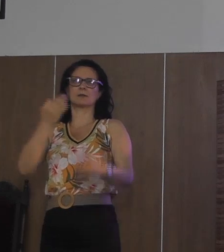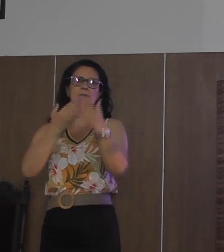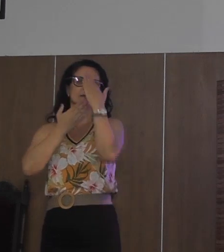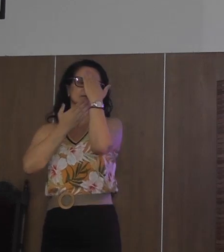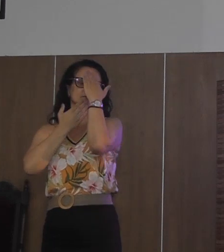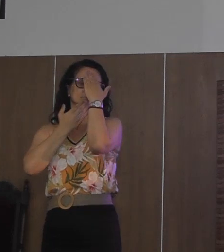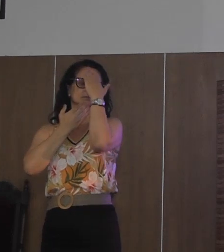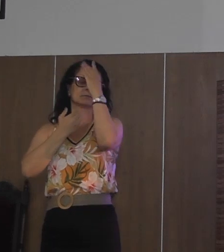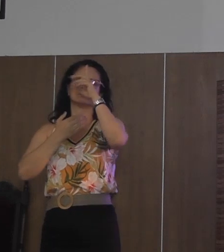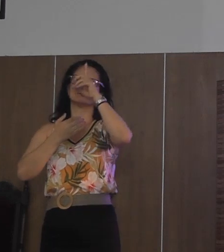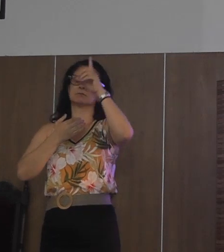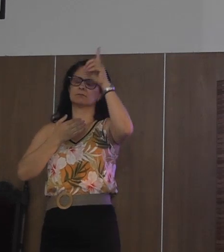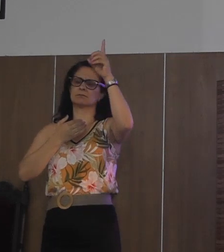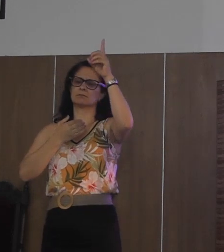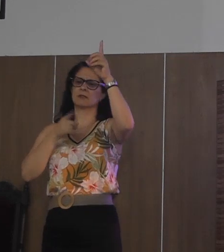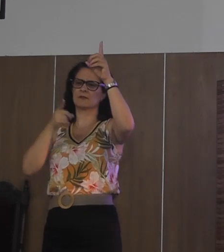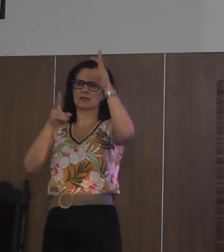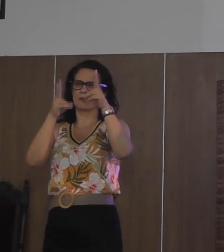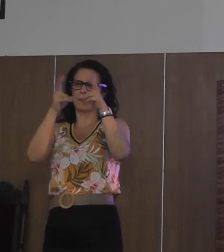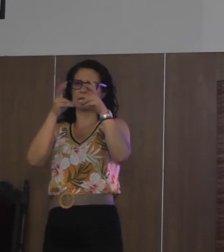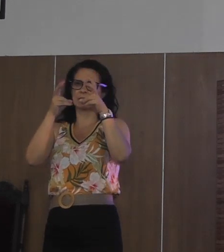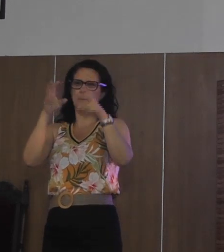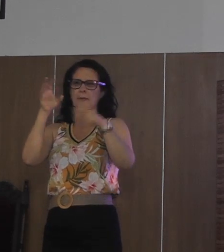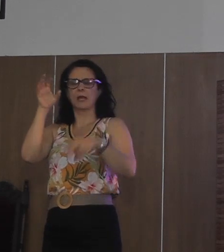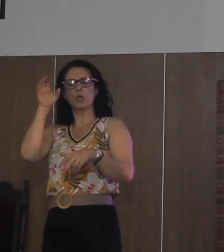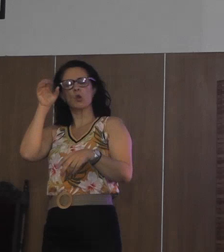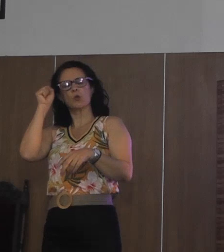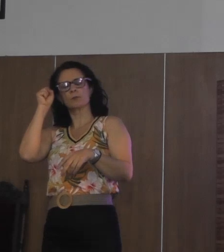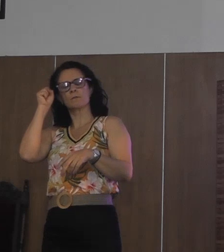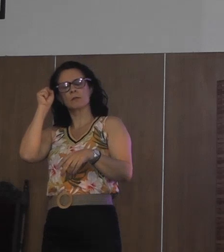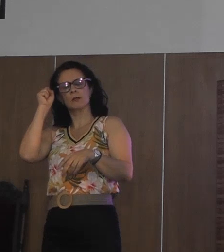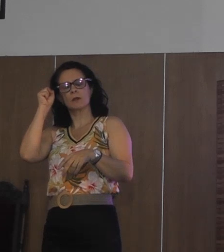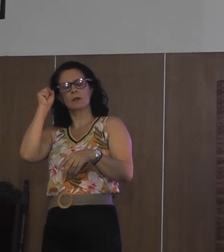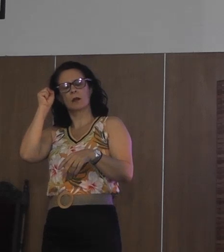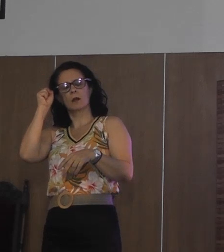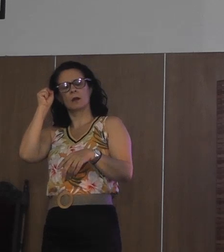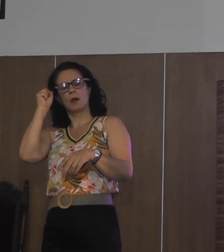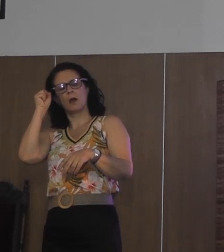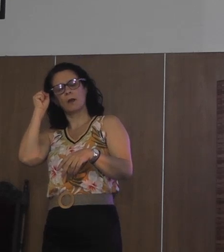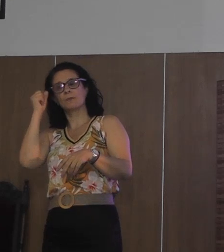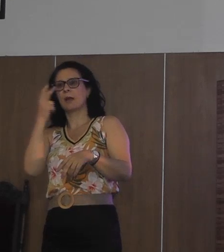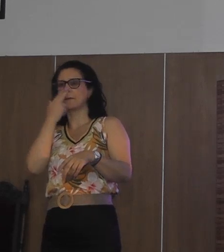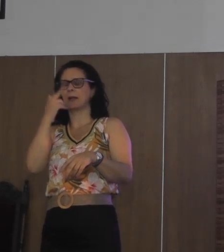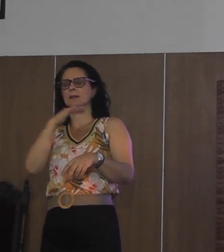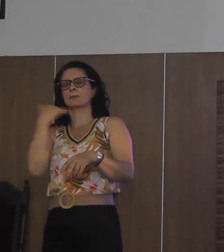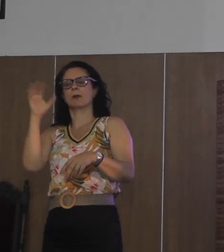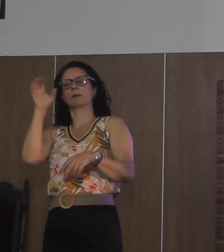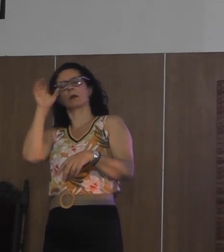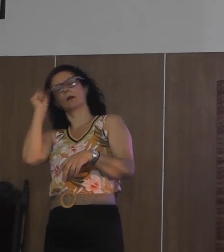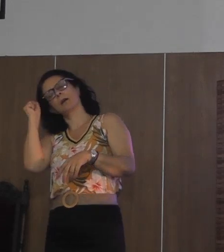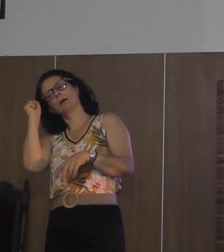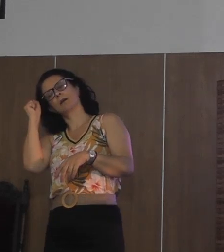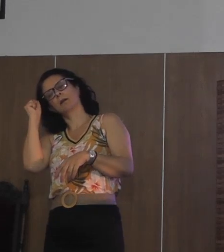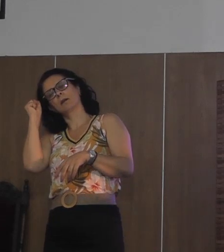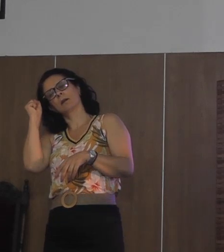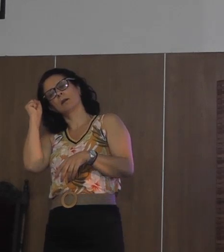vai ver que ao dormir, você não é ninguém, você apaga em cima daquela cama. Você perde o controle de tudo.